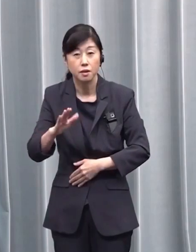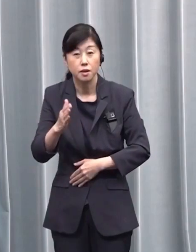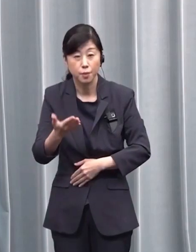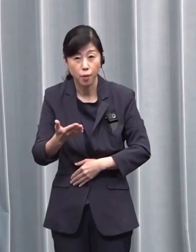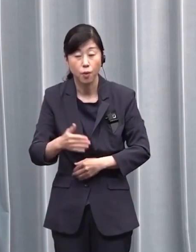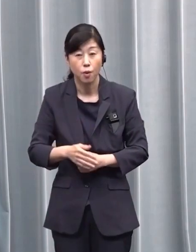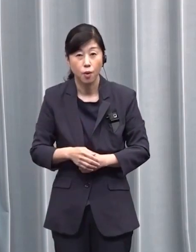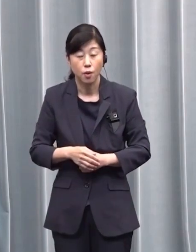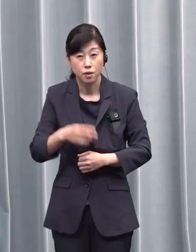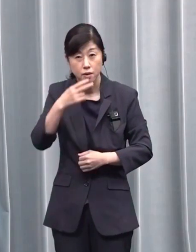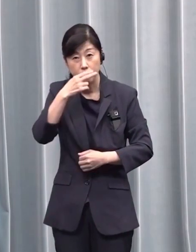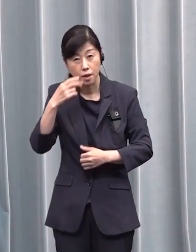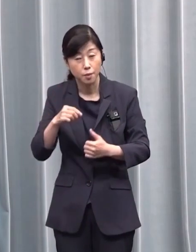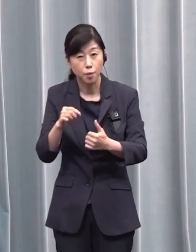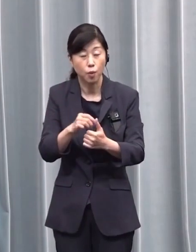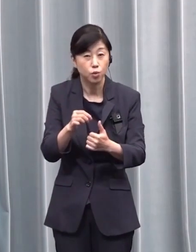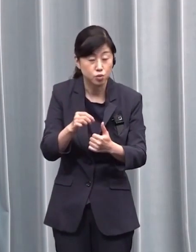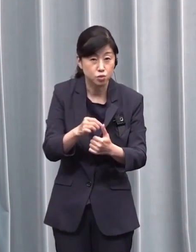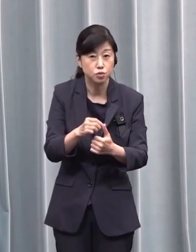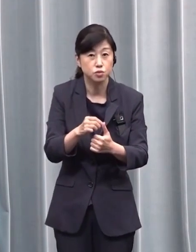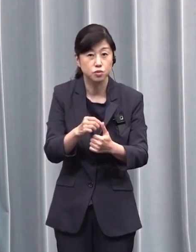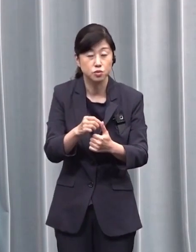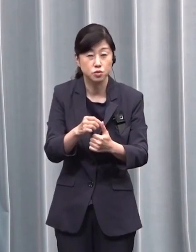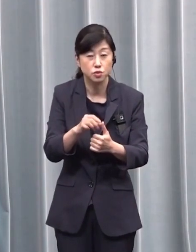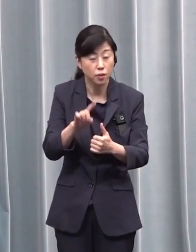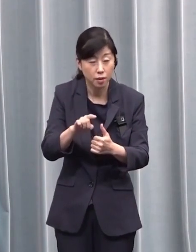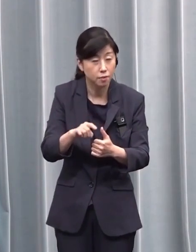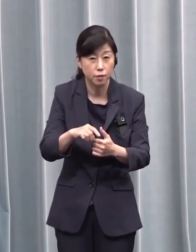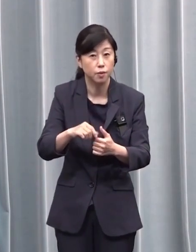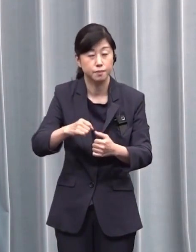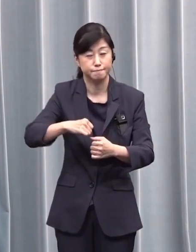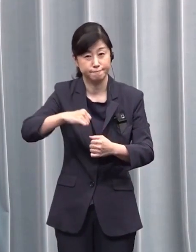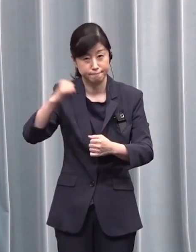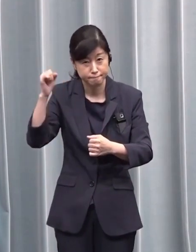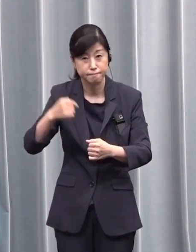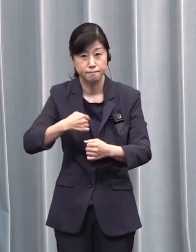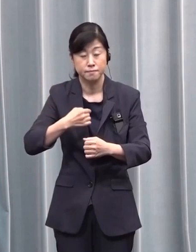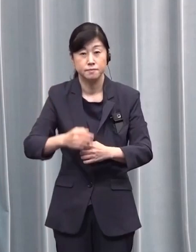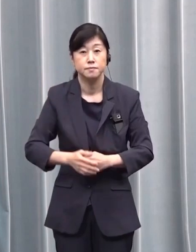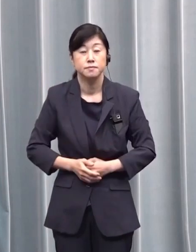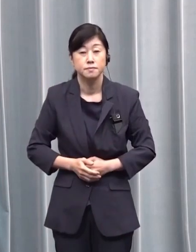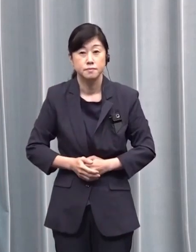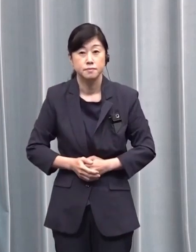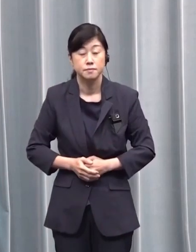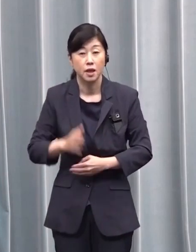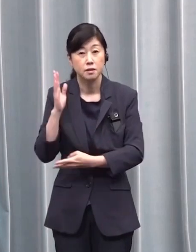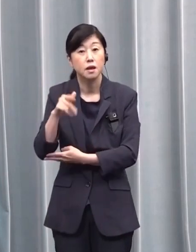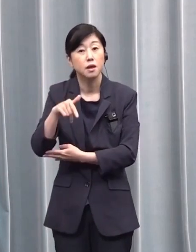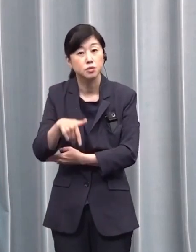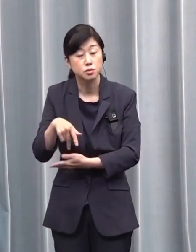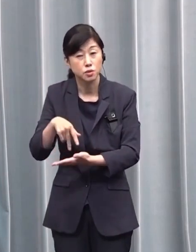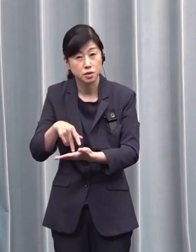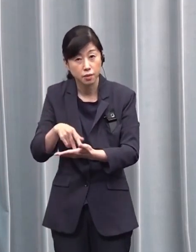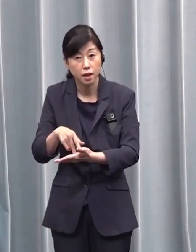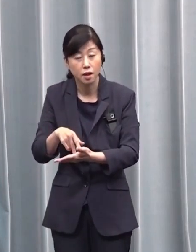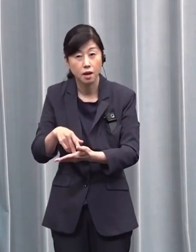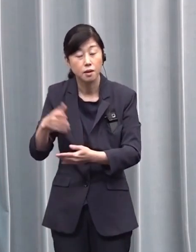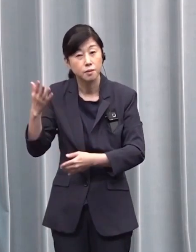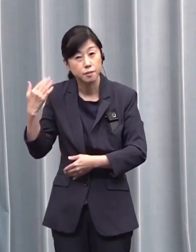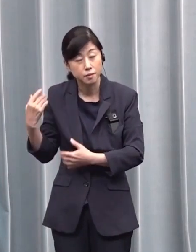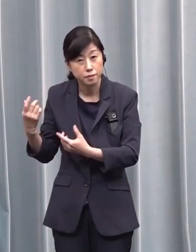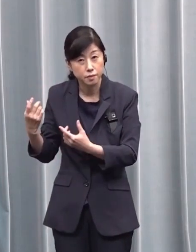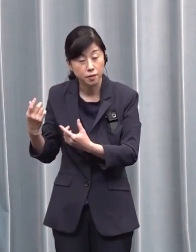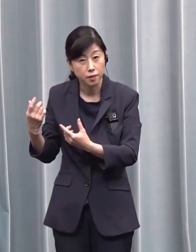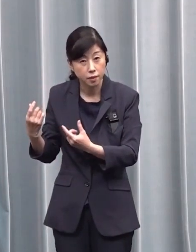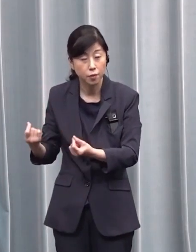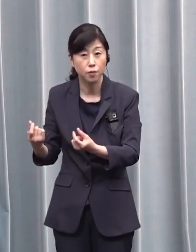性犯罪、性暴力の被害に遭うことはあってはならないことであります。政府としてはこれまでも子どもへの